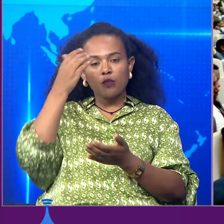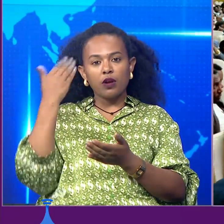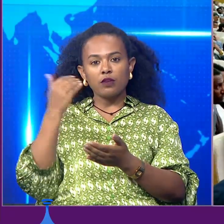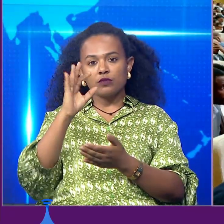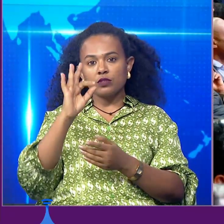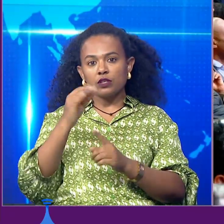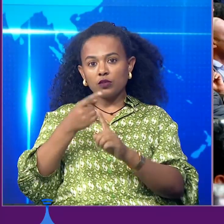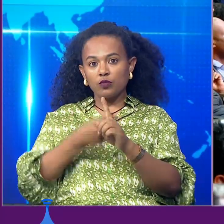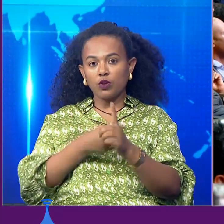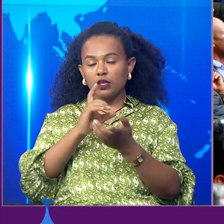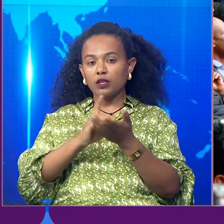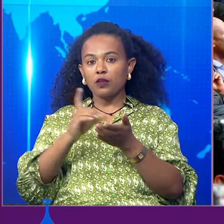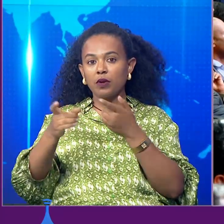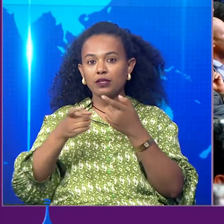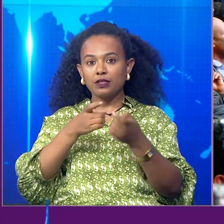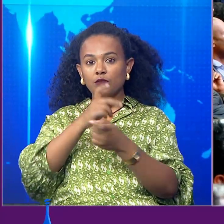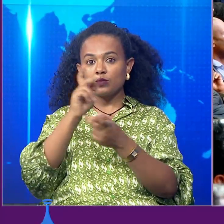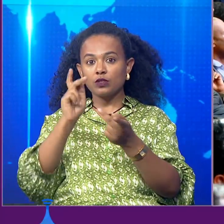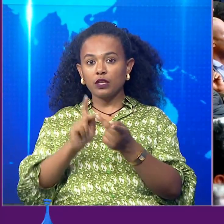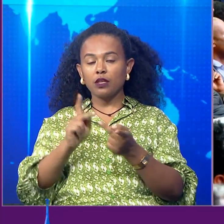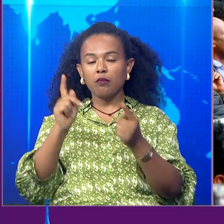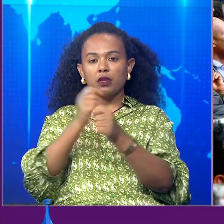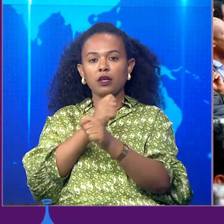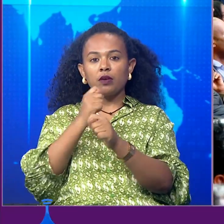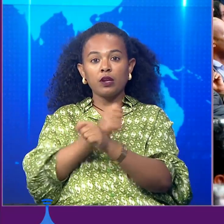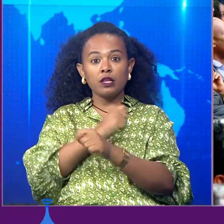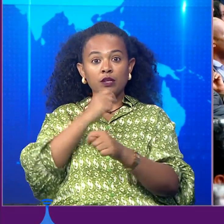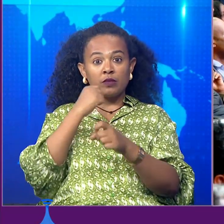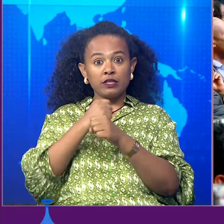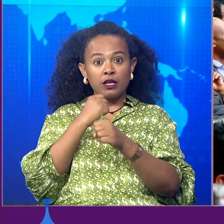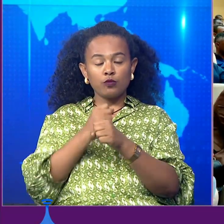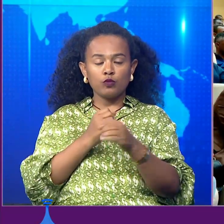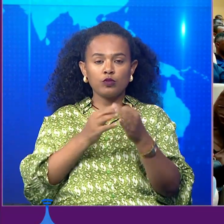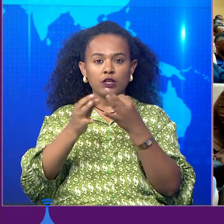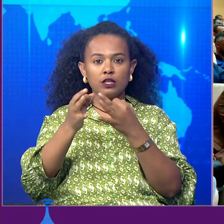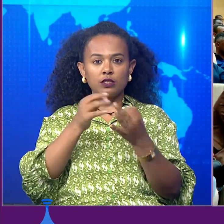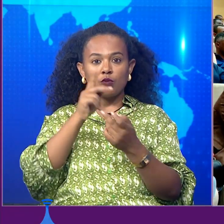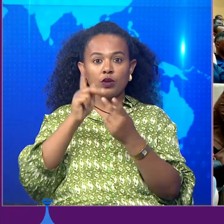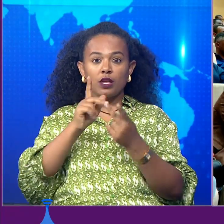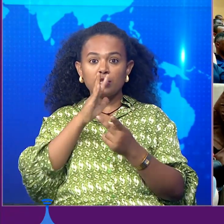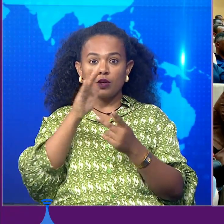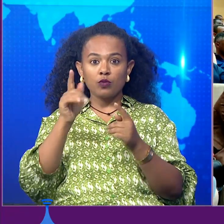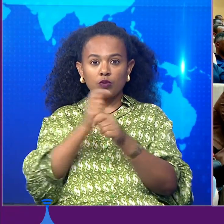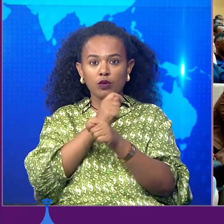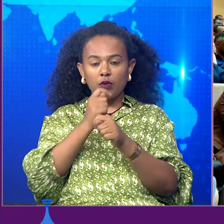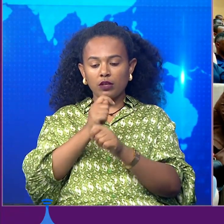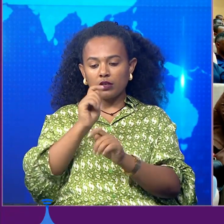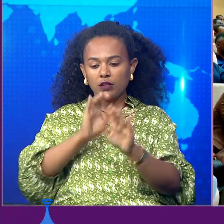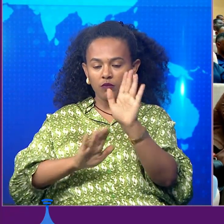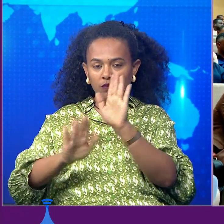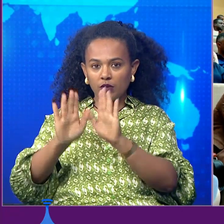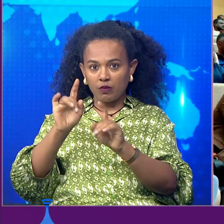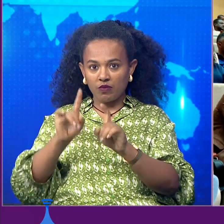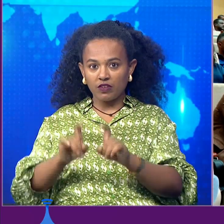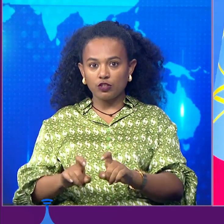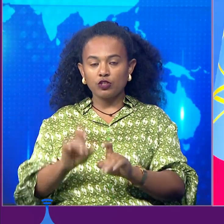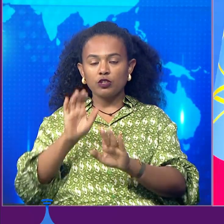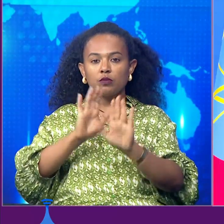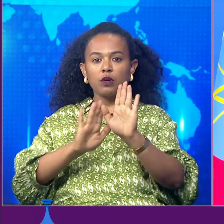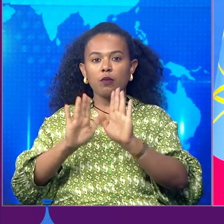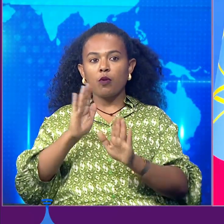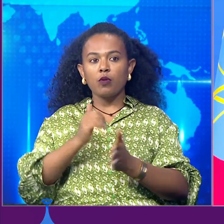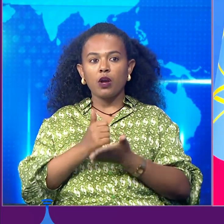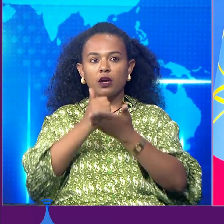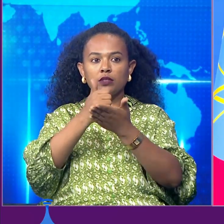ወራት ከተማ አስተዳደሩ ስኬታማ ተግባራትን ማከናወኑን ገልጸው ያልተሳኩ ተግባራትን ለመፈተሽ ግምገማው ያግዛል ብለዋል።